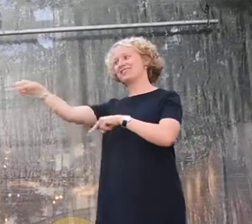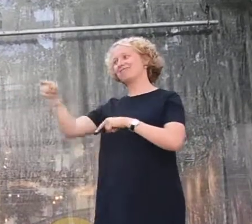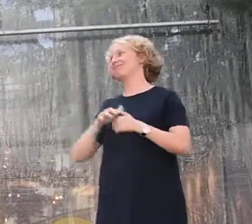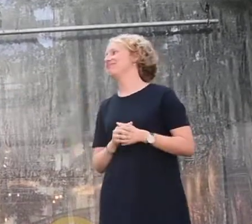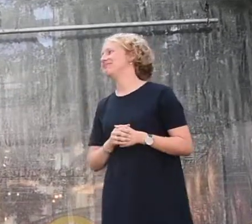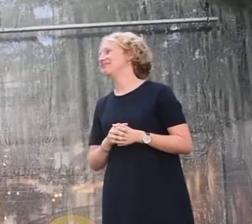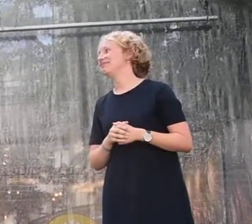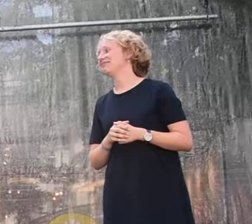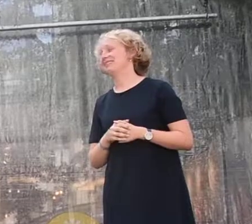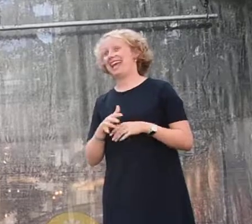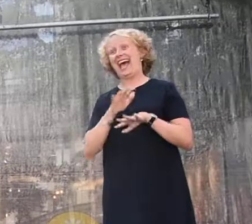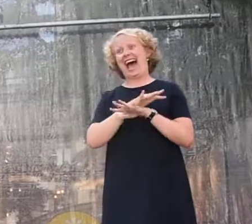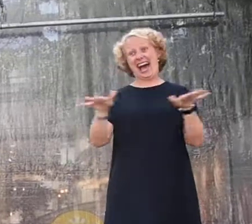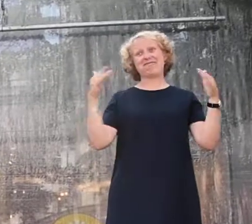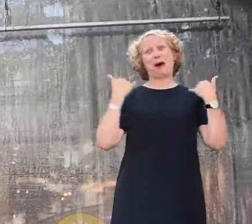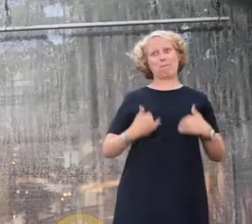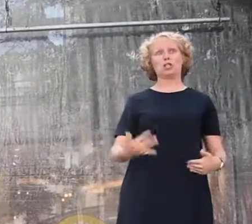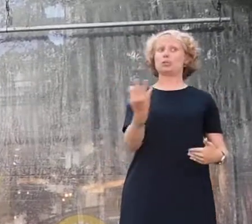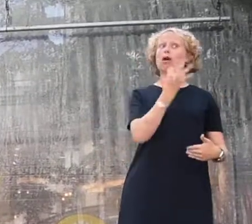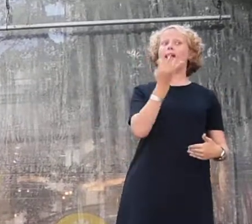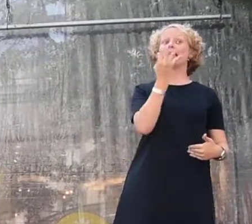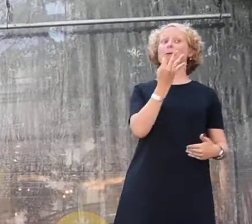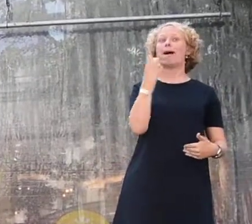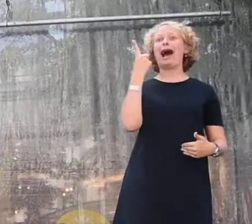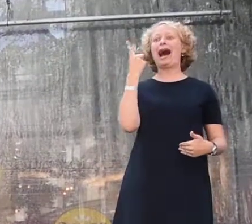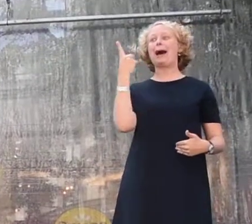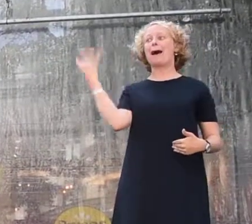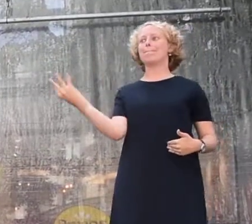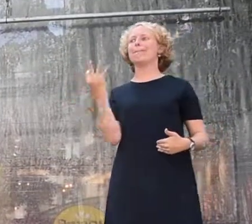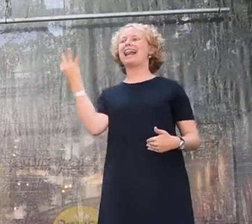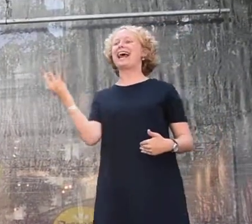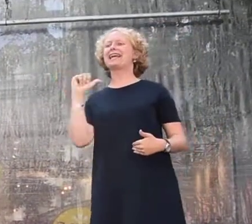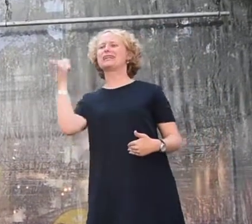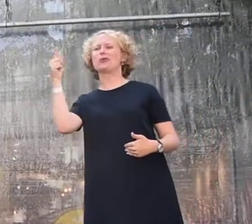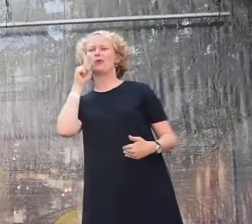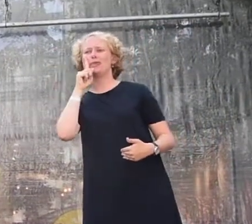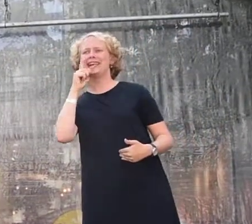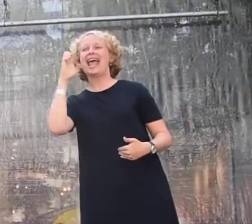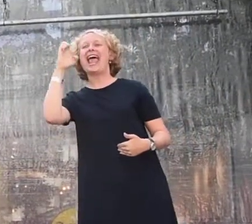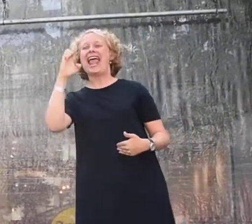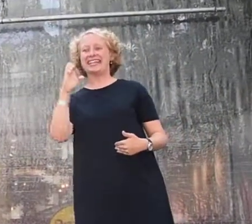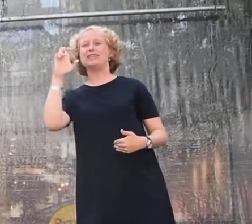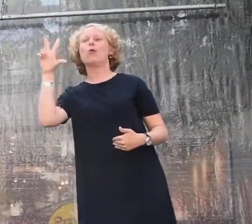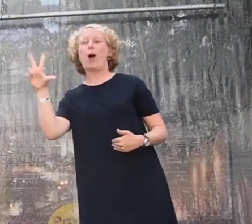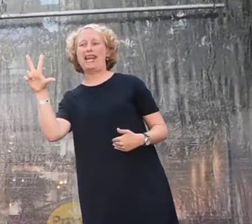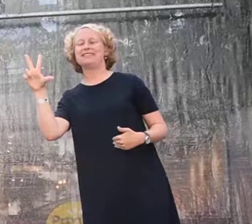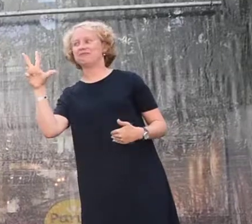Dat zijn allemaal hele grote, maar de grootste van al, laat ons eerlijk zijn, is toch wel Eddie Wally.